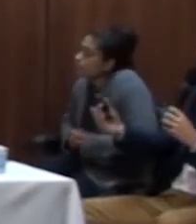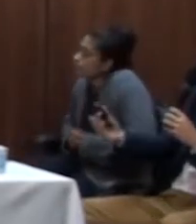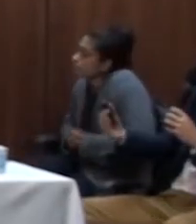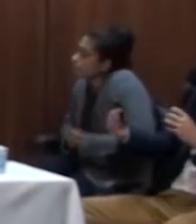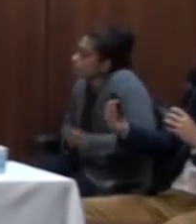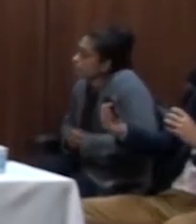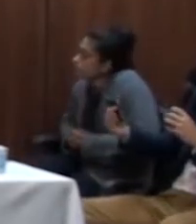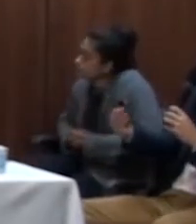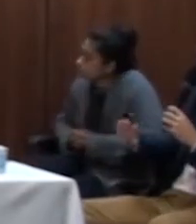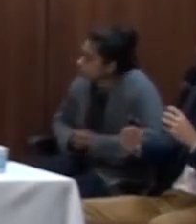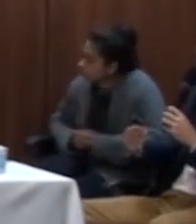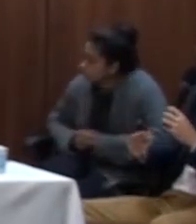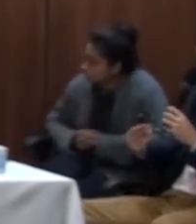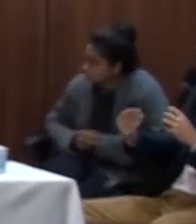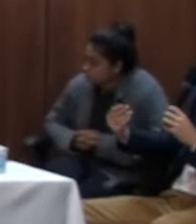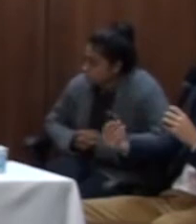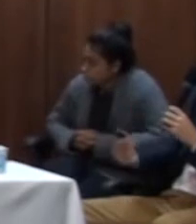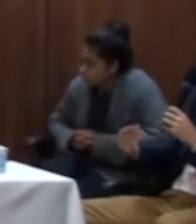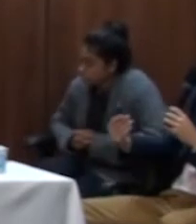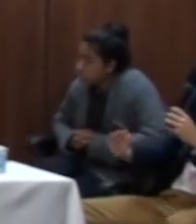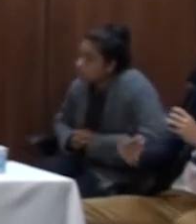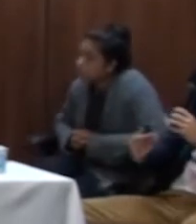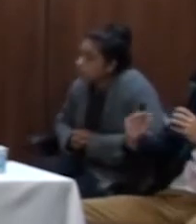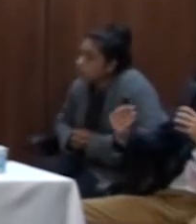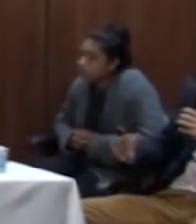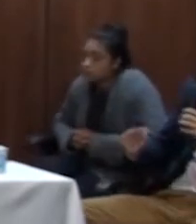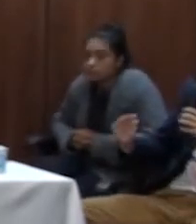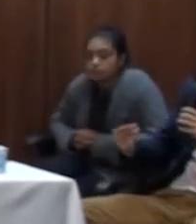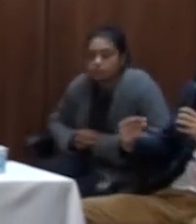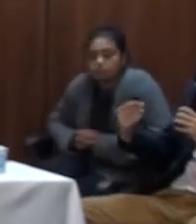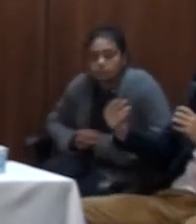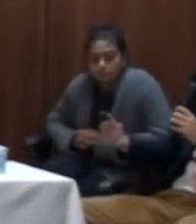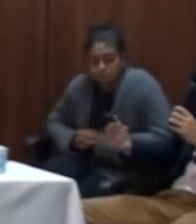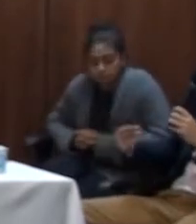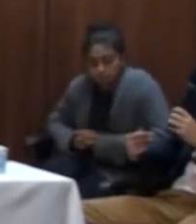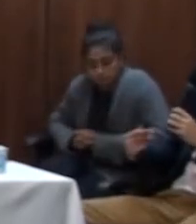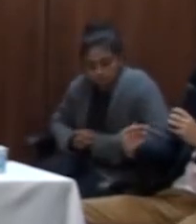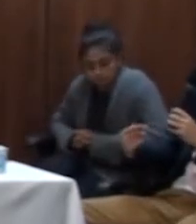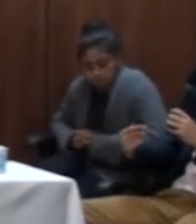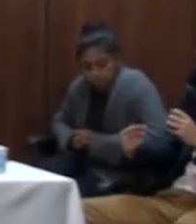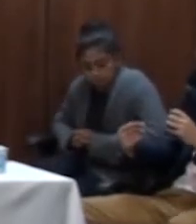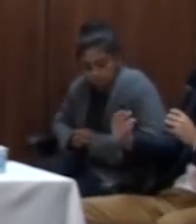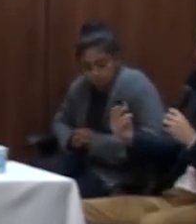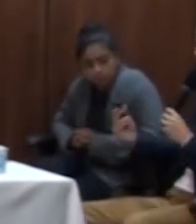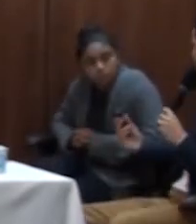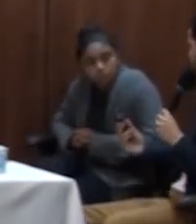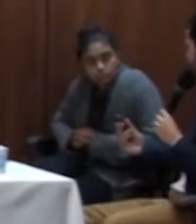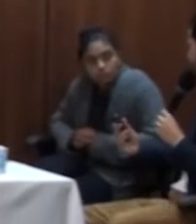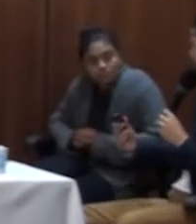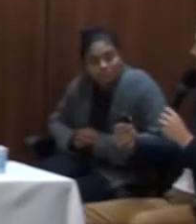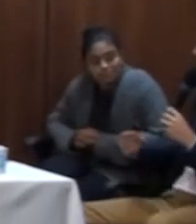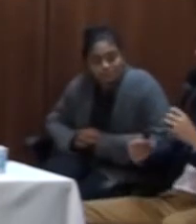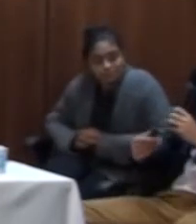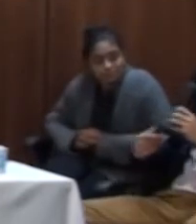Eu não sei se as pessoas com quem eu falei, as diversas pessoas que vieram trazer essa demanda para a gente, né,